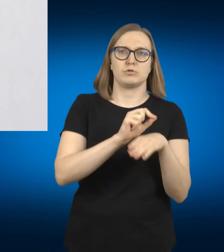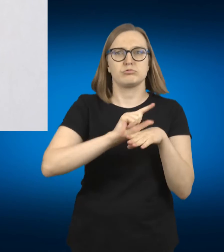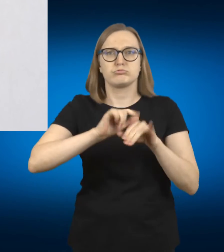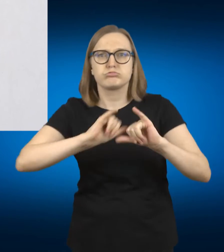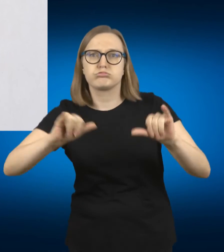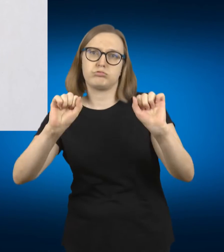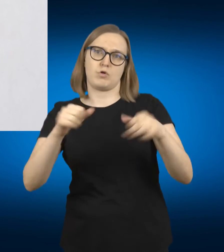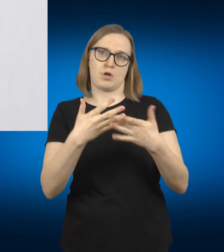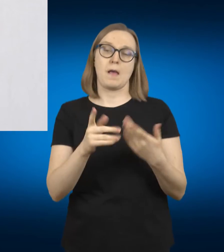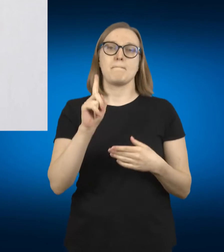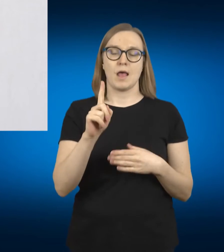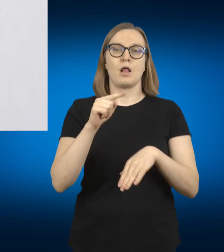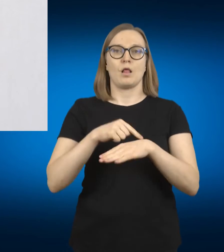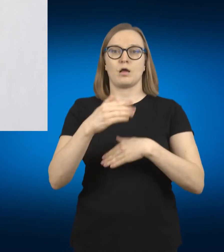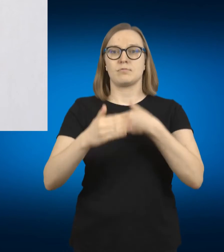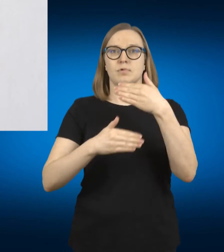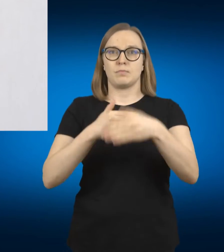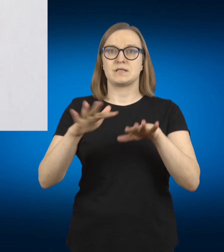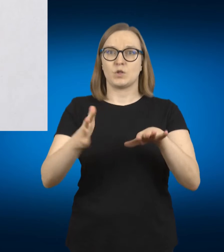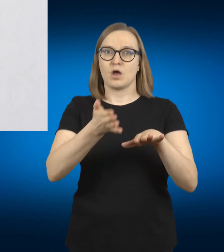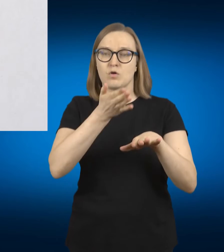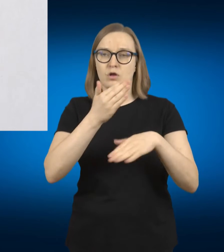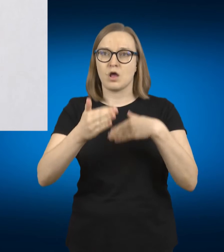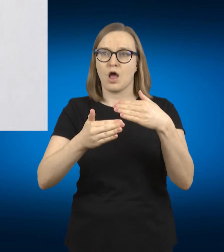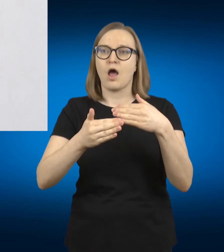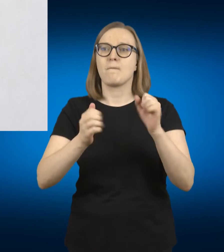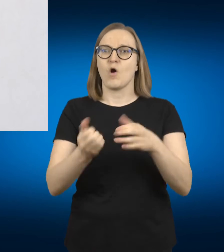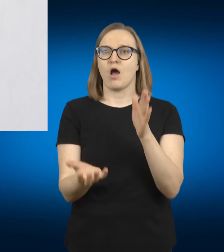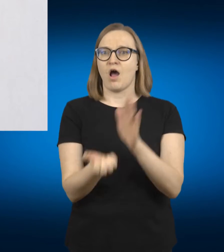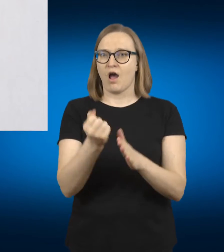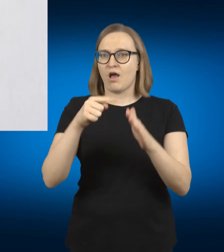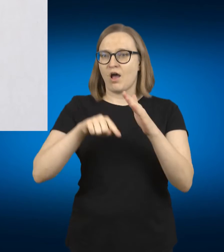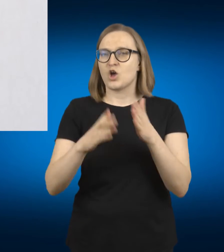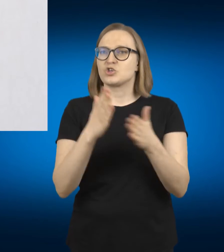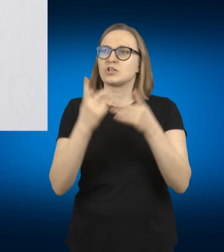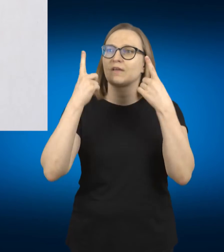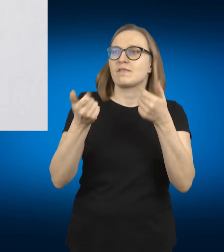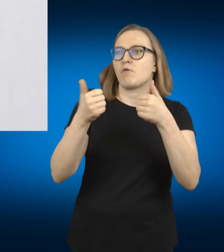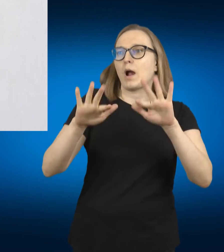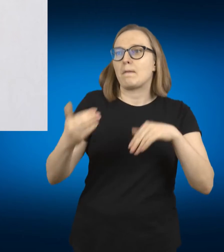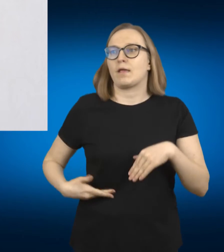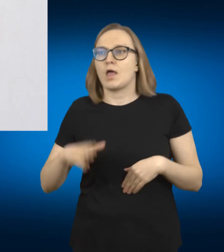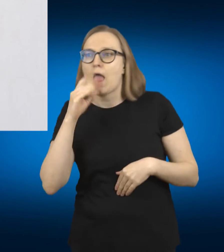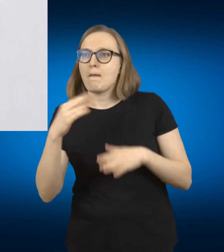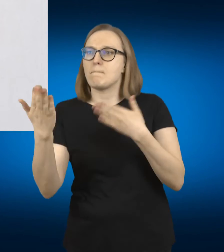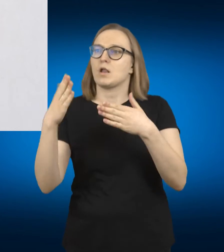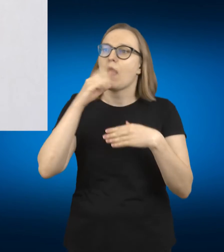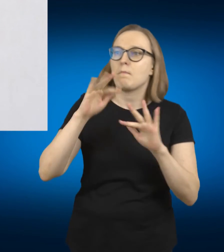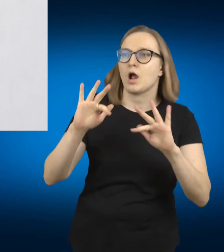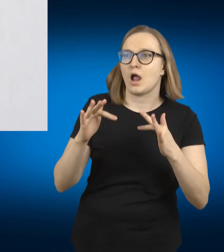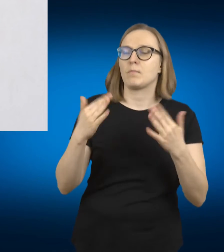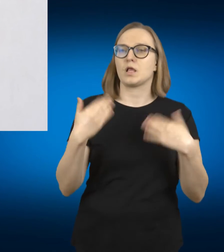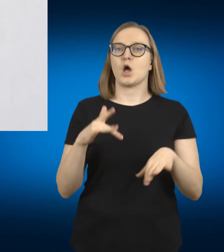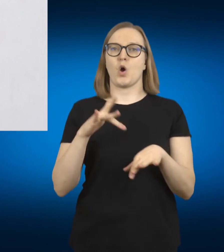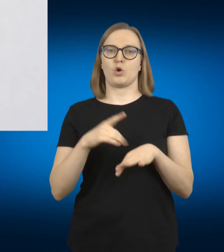laiku krizė duoda galimybę mums atrasti kitus būdus, kaip mes bendraujam, kaip gyvenam ir atsiranda jausmas, kad mes susitvarkom ir dalykai vyksta